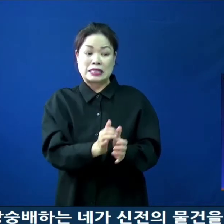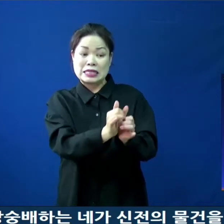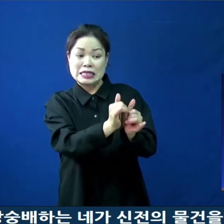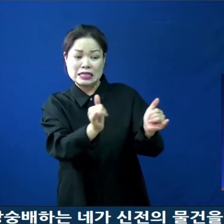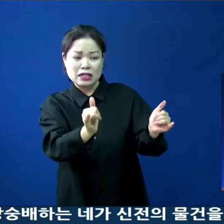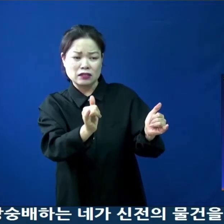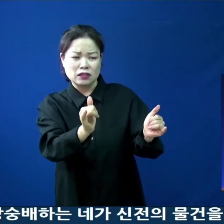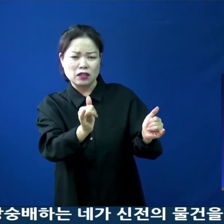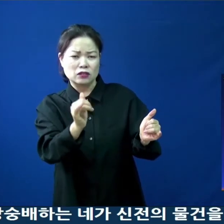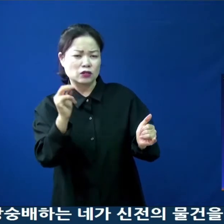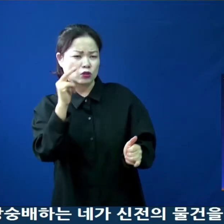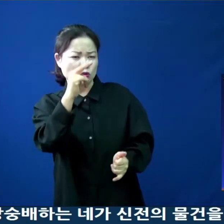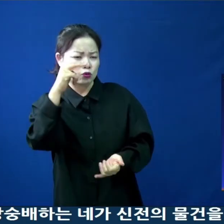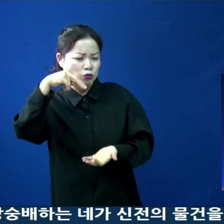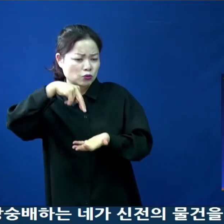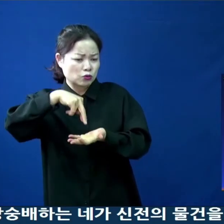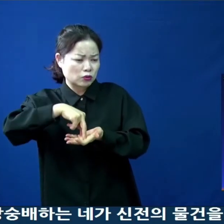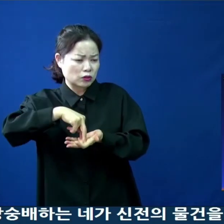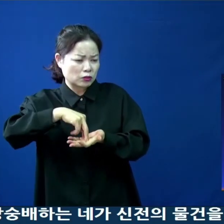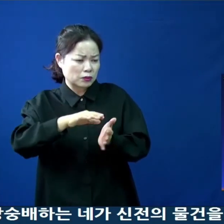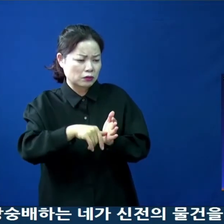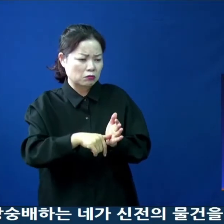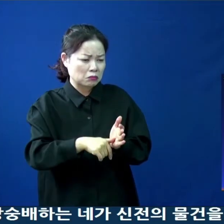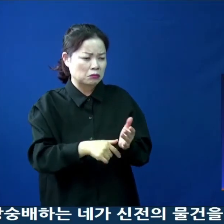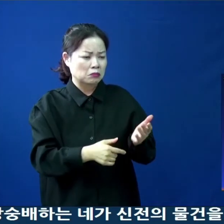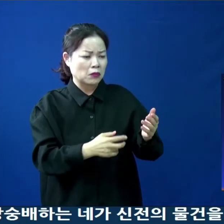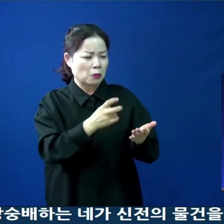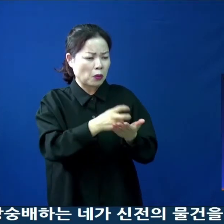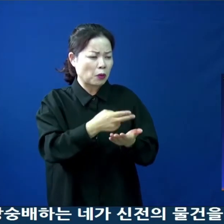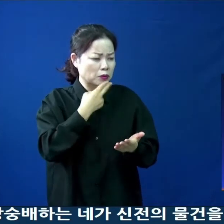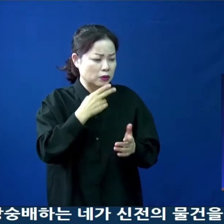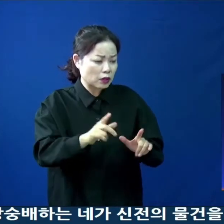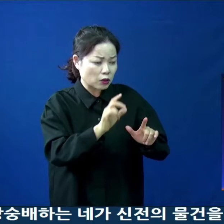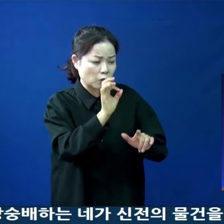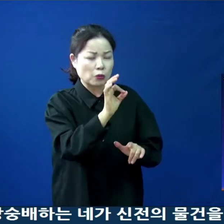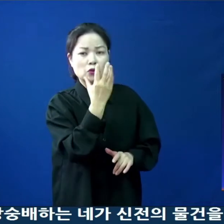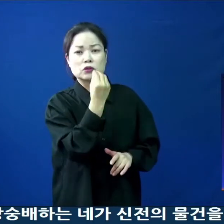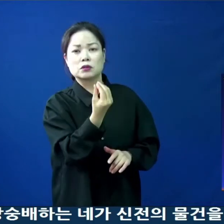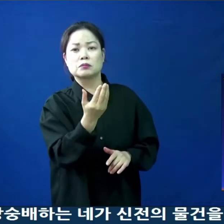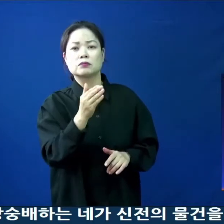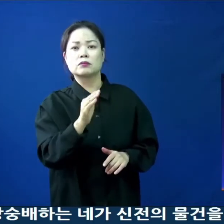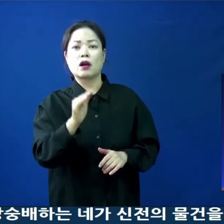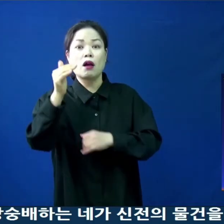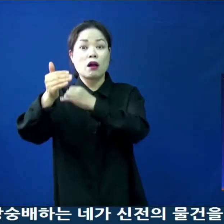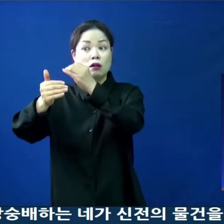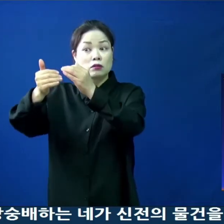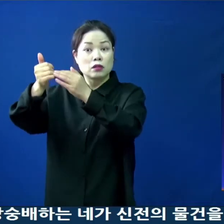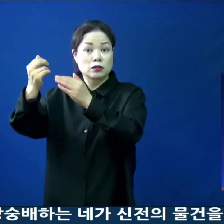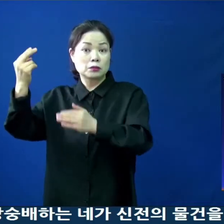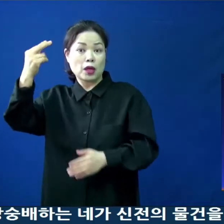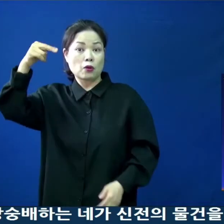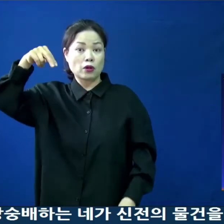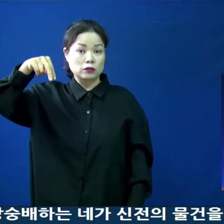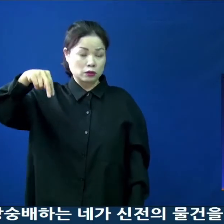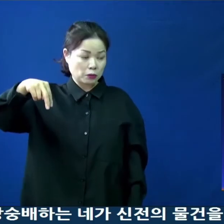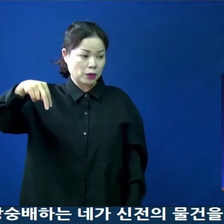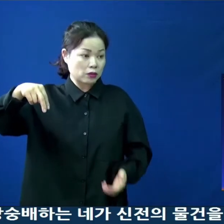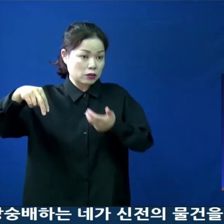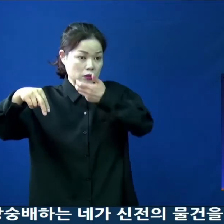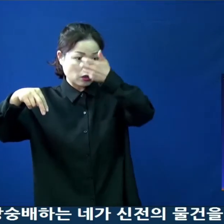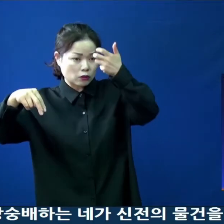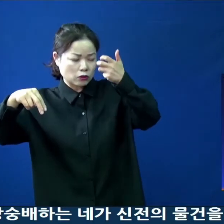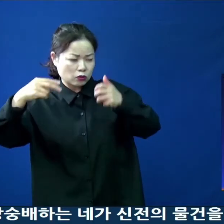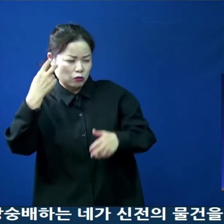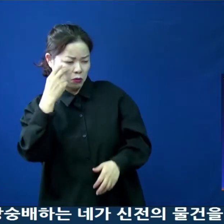인간적인 관점에서 볼 때는 그럴듯하고 법 없이도 살 것처럼 보이지만, 하나님의 관점에서 영적인